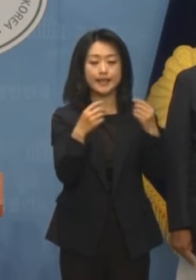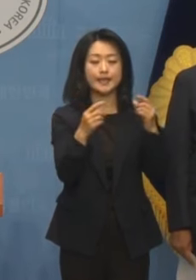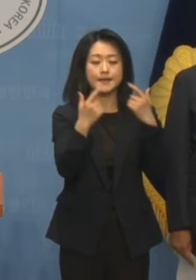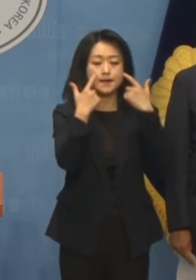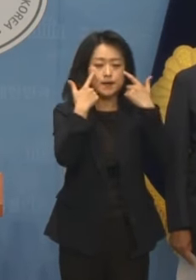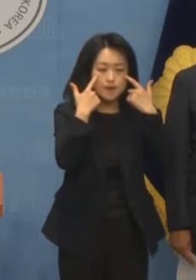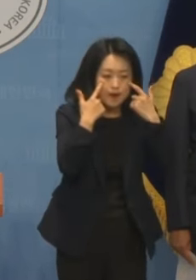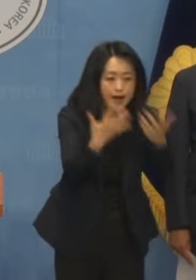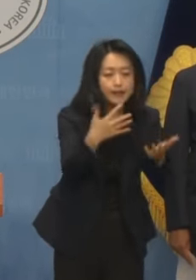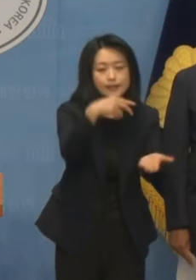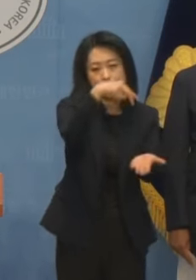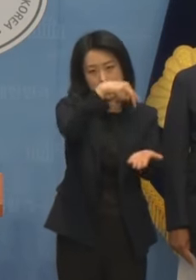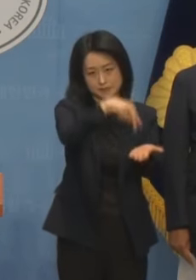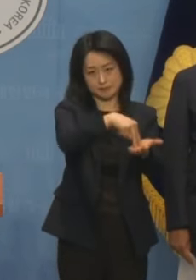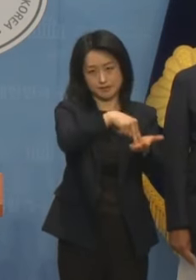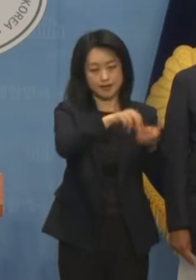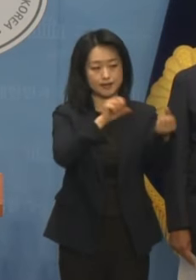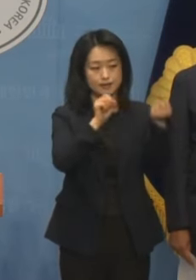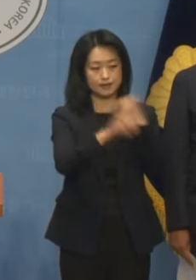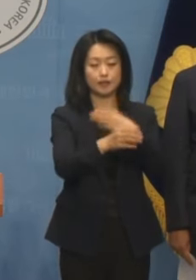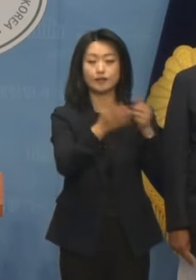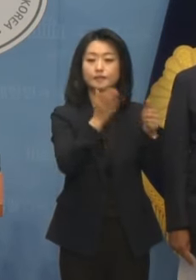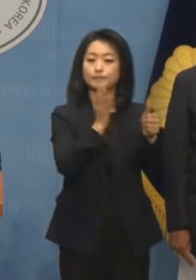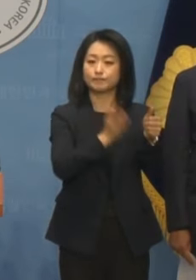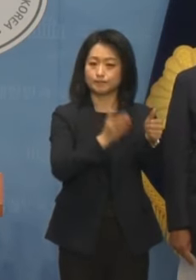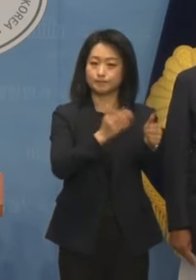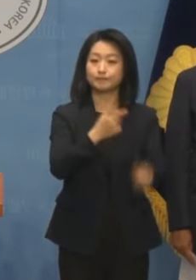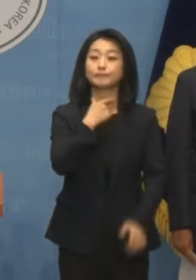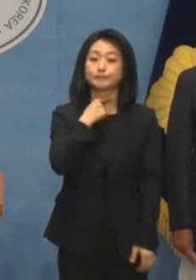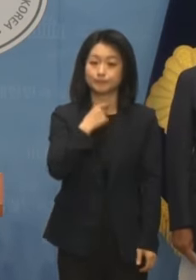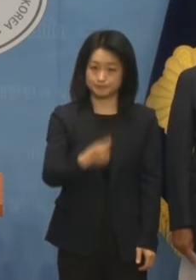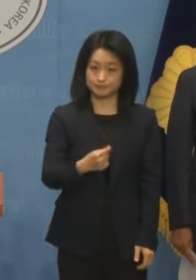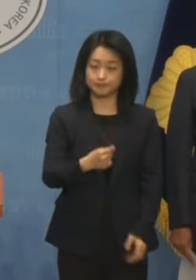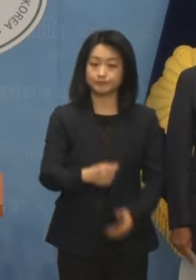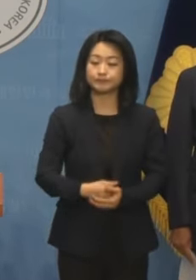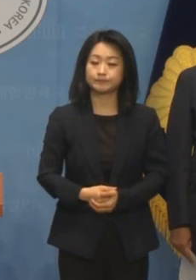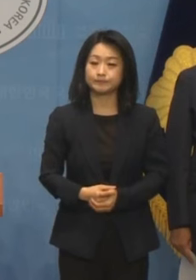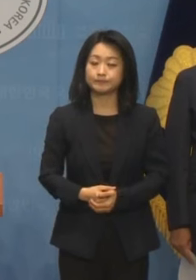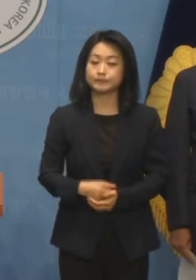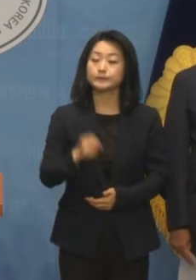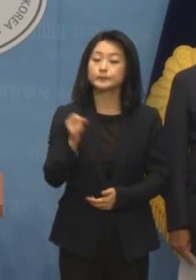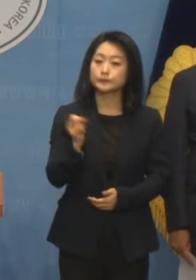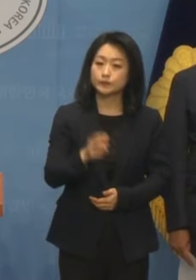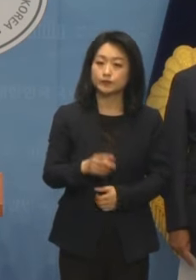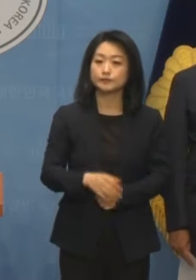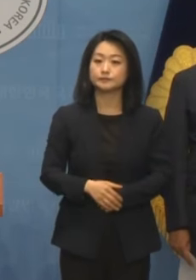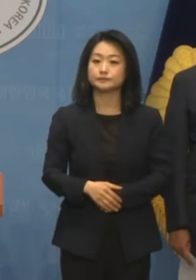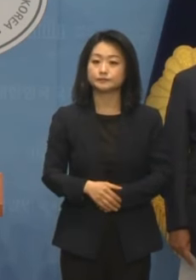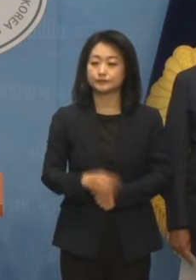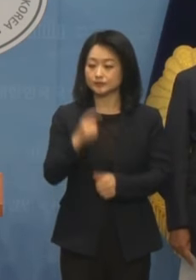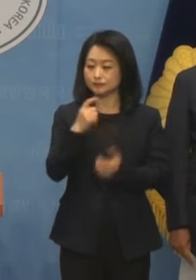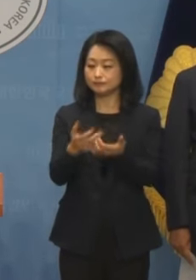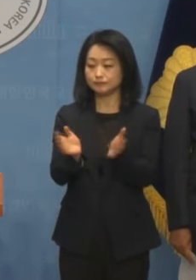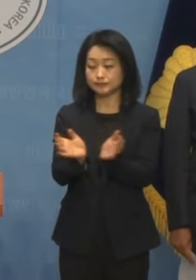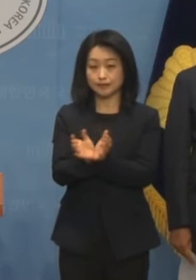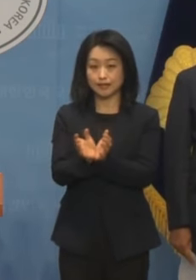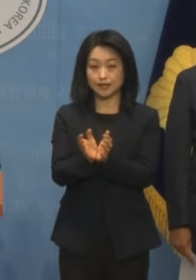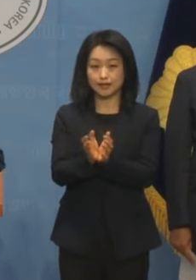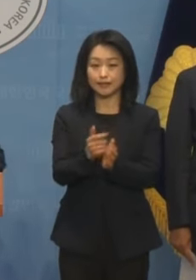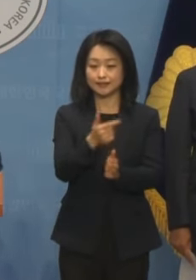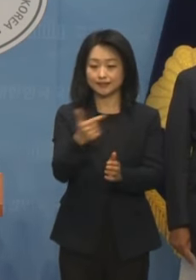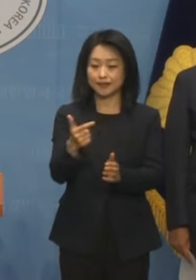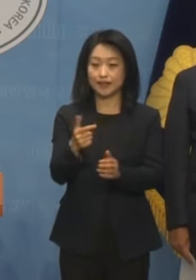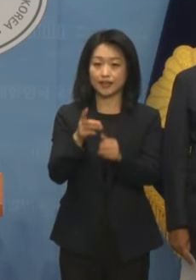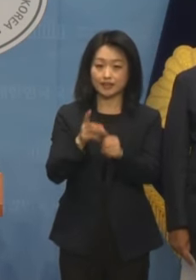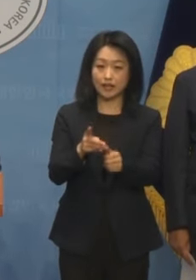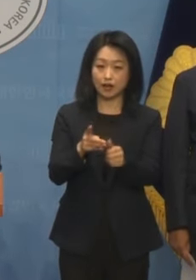입장 표명을 다시 한번 요구하는 것입니다. 그리고 당연히 저희 민주당 대테러